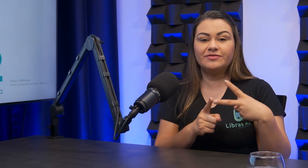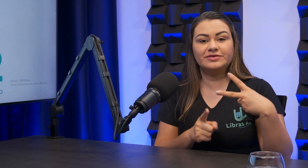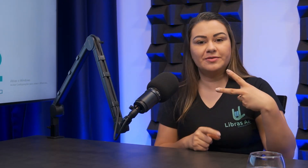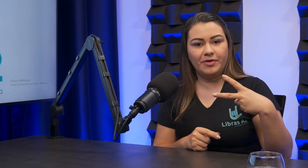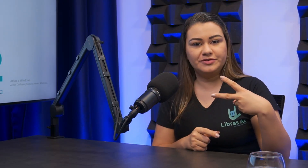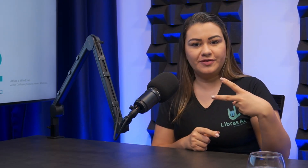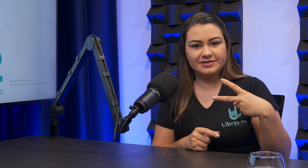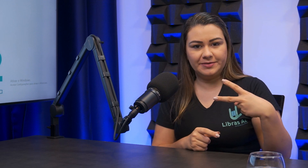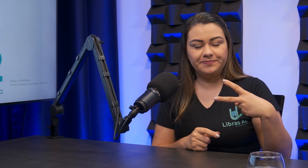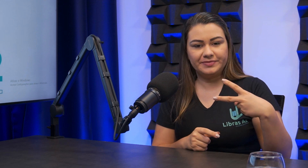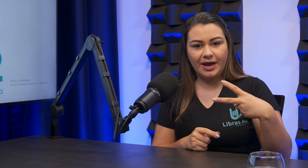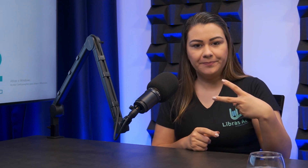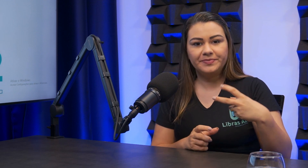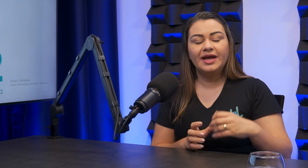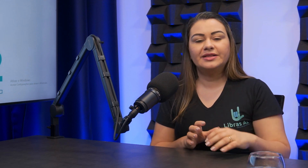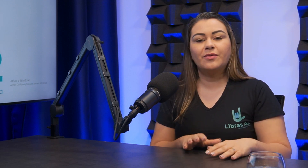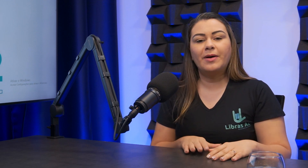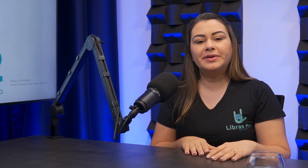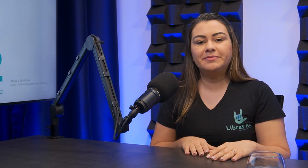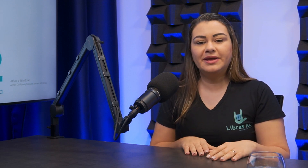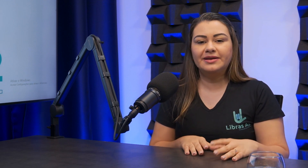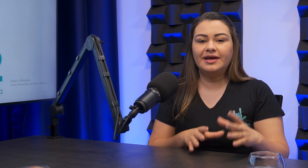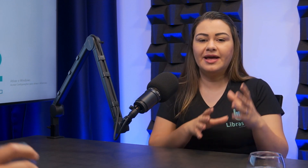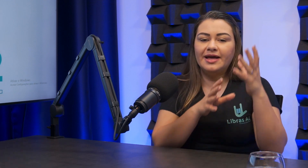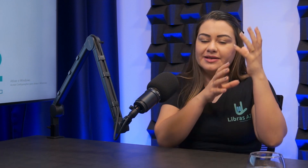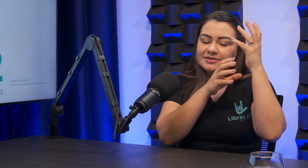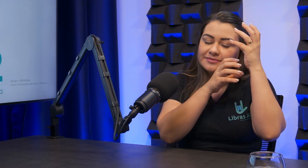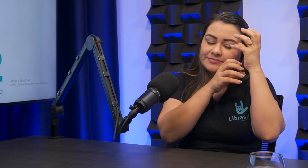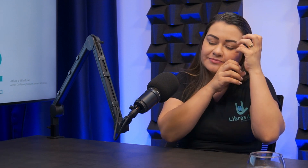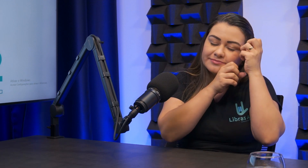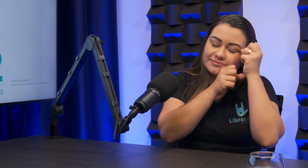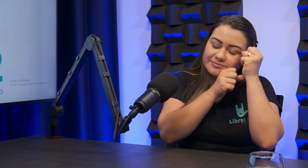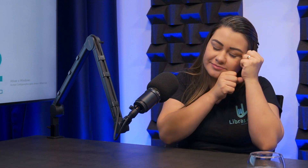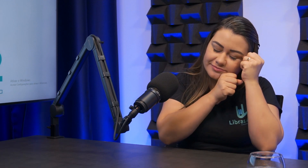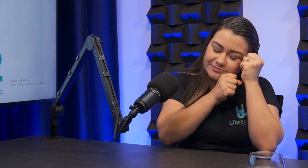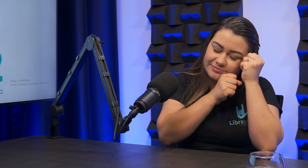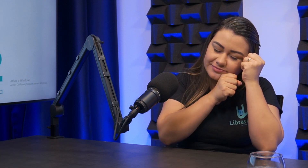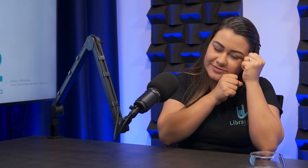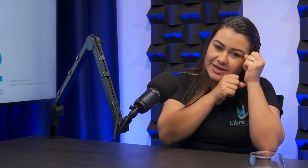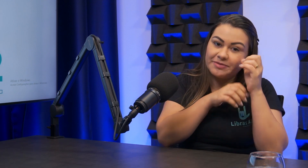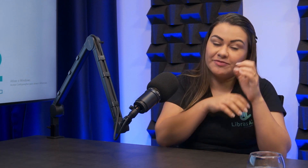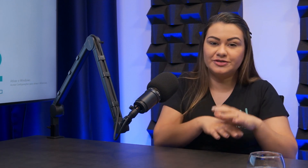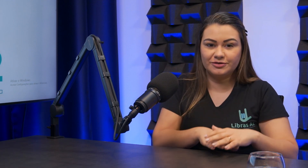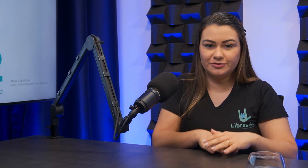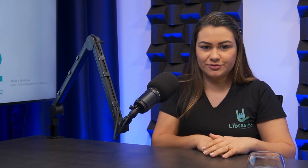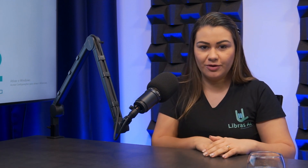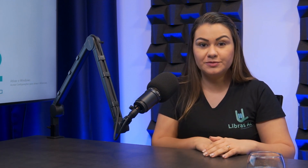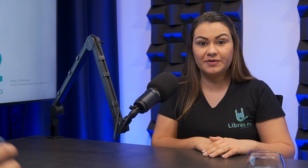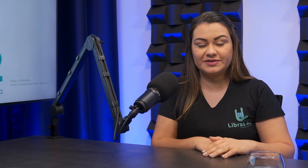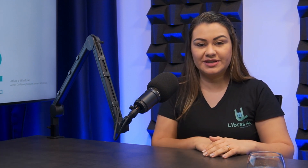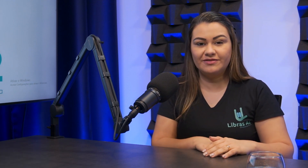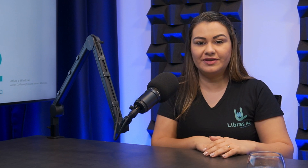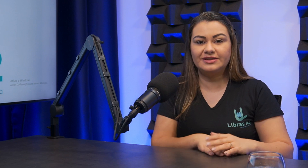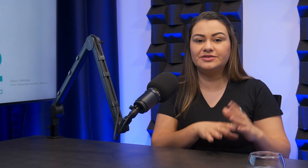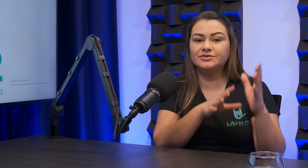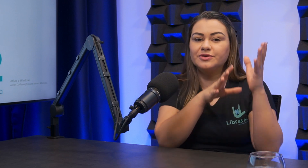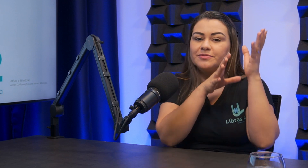você pode fazer, tá? Então, a primeira é essa, sempre fechando os olhos para fazer referência de dormir.